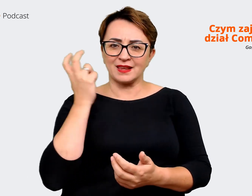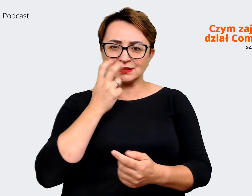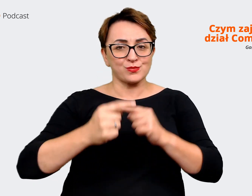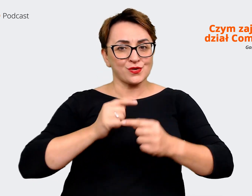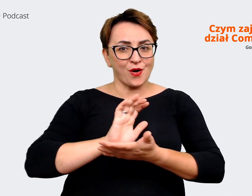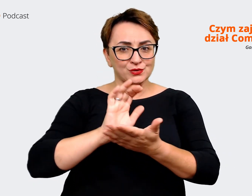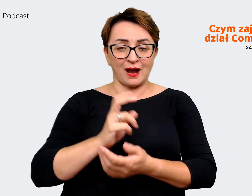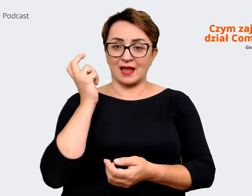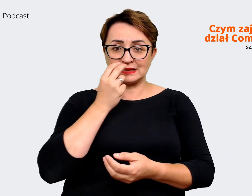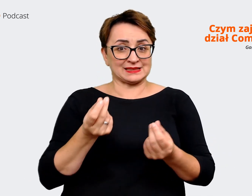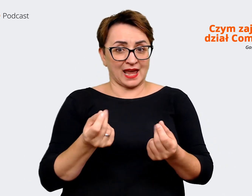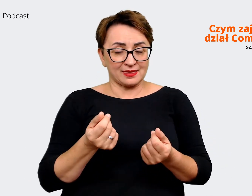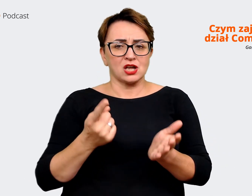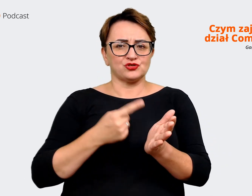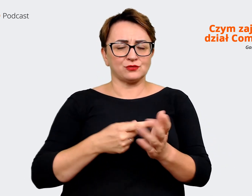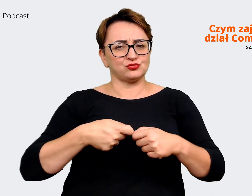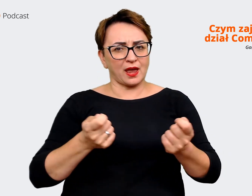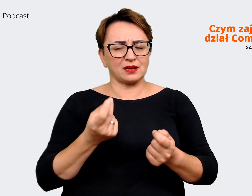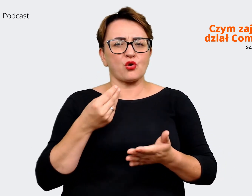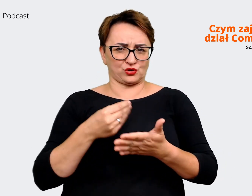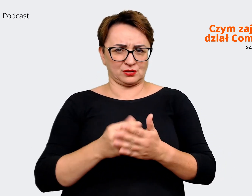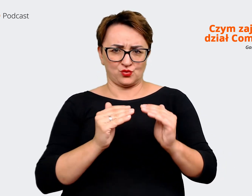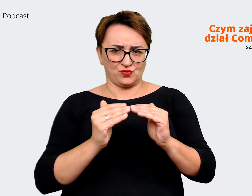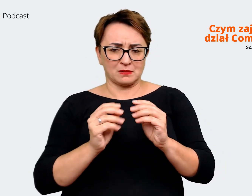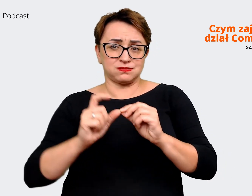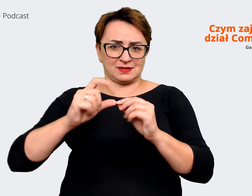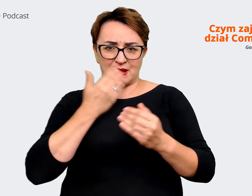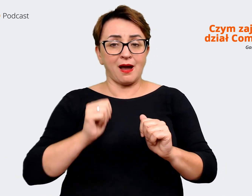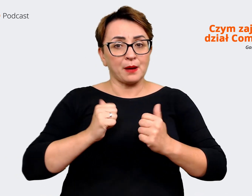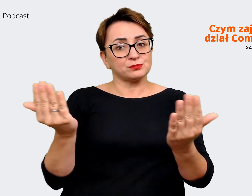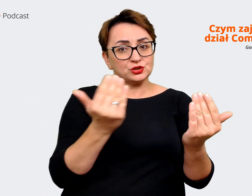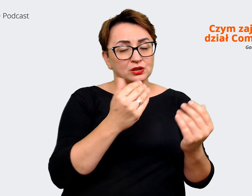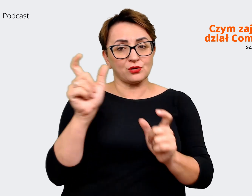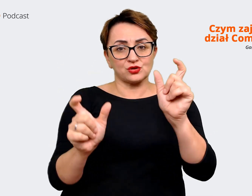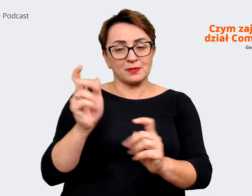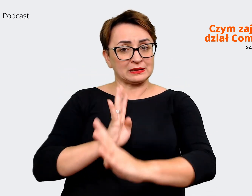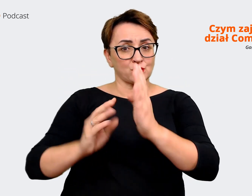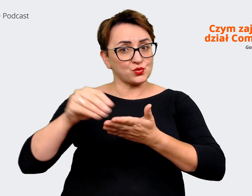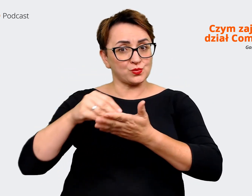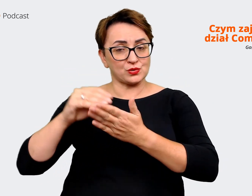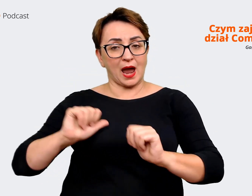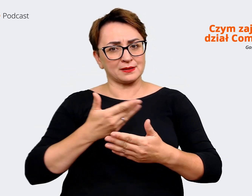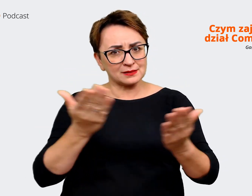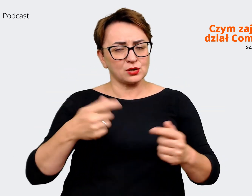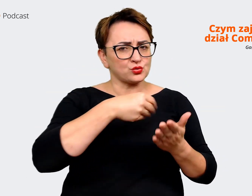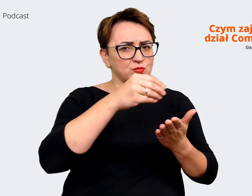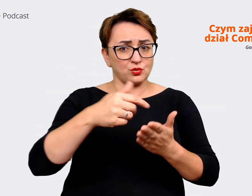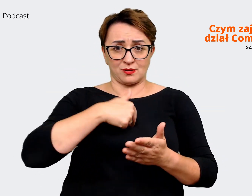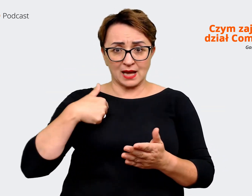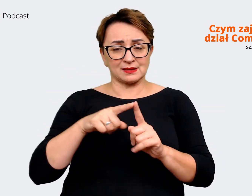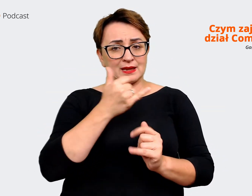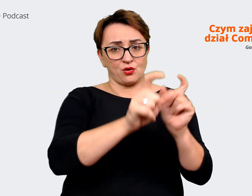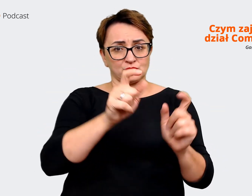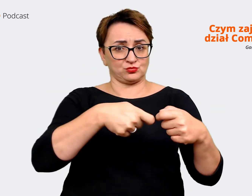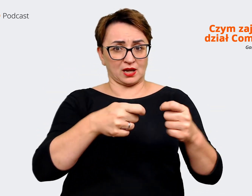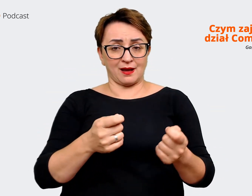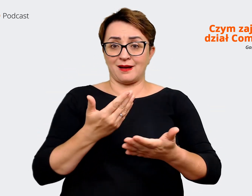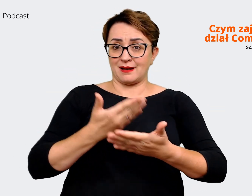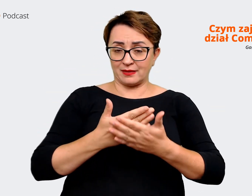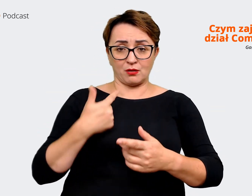taką zazwyczaj dosyć niską marżą, to tak naprawdę my jesteśmy na tym stratni. No i rolą tego 1P, tak jak mówiłem, jest przyciągnięcie tego ruchu, dlatego